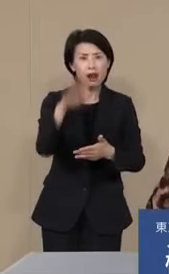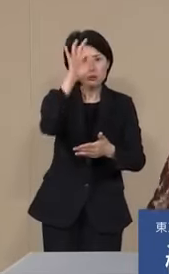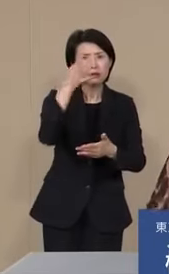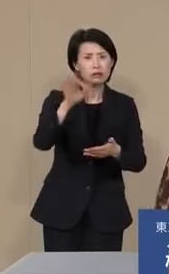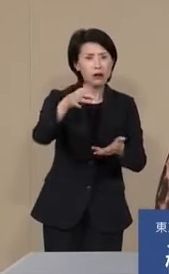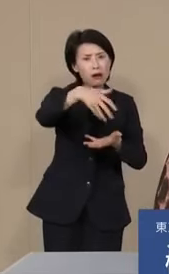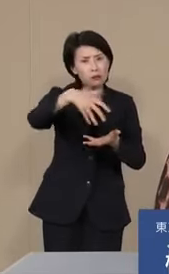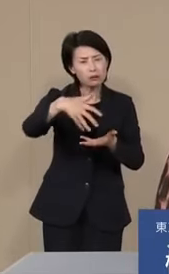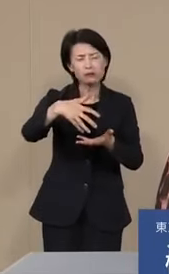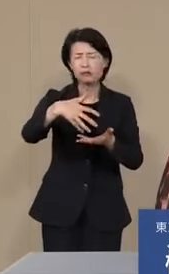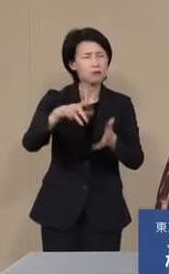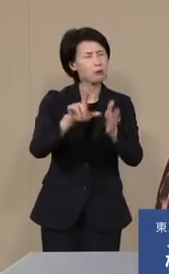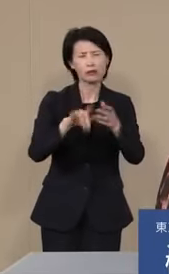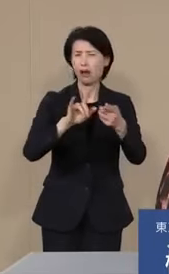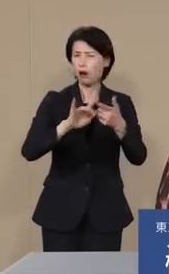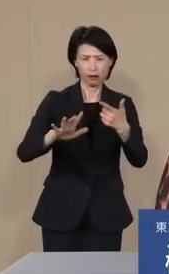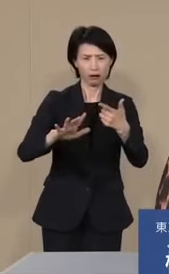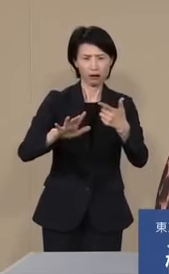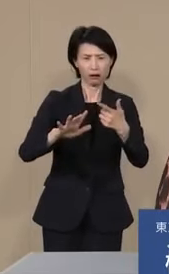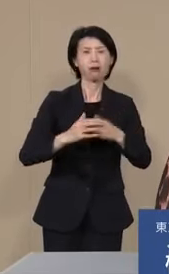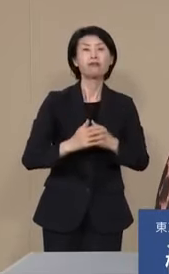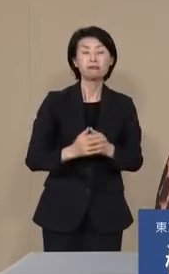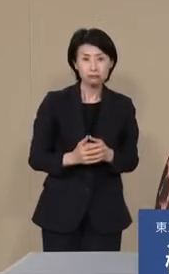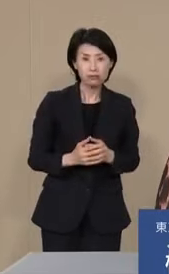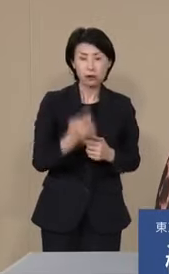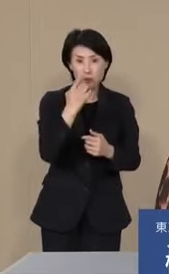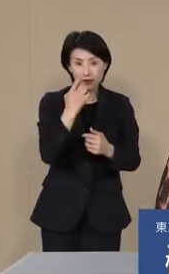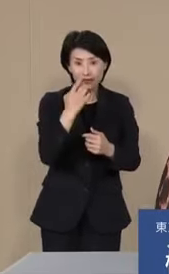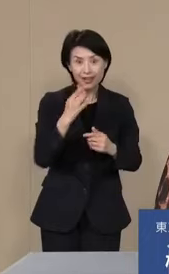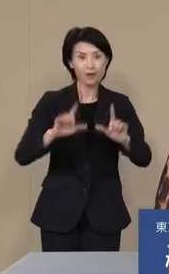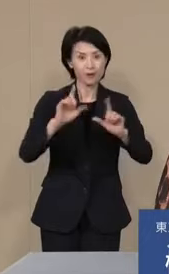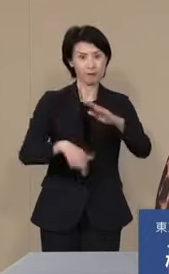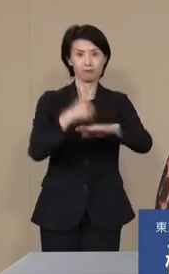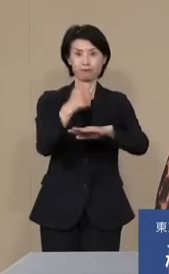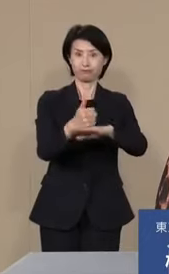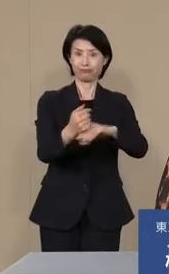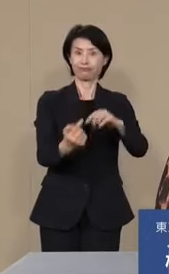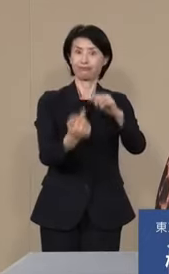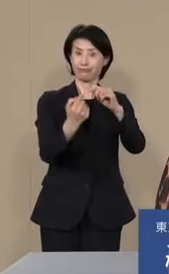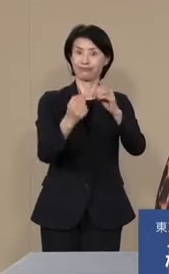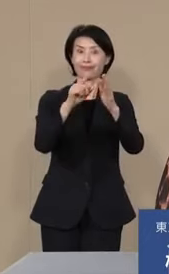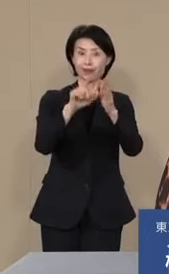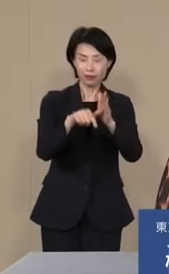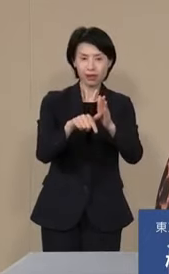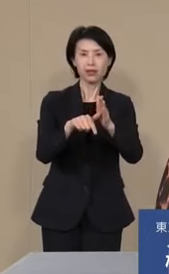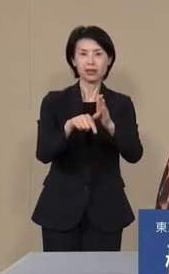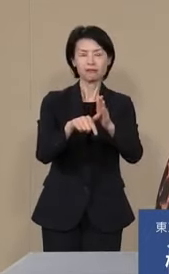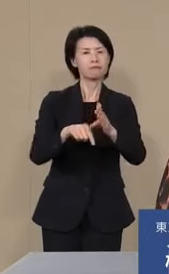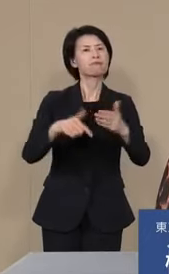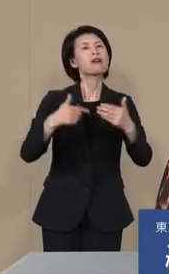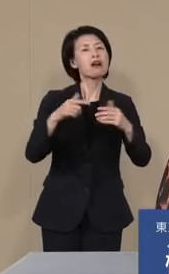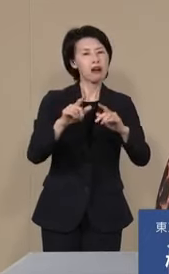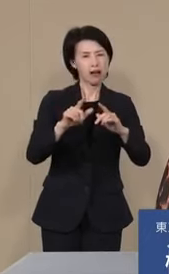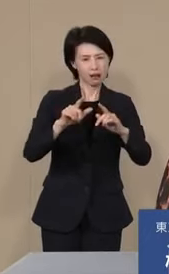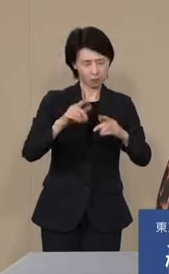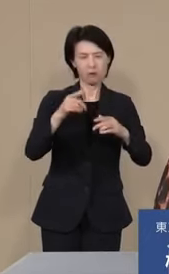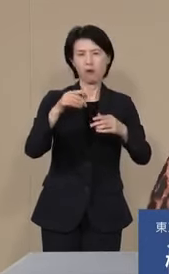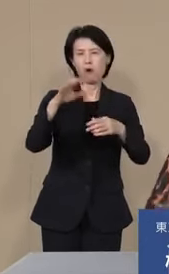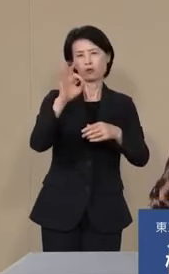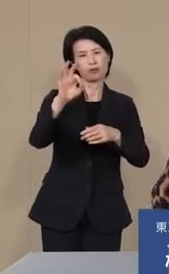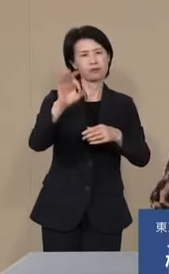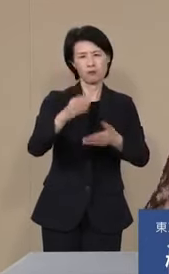にあってないんだよ俺がなもし東京都のリーダーになったら徹底的に見ていない不必要なテレビを削減して